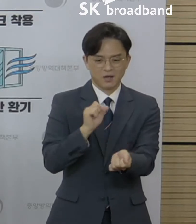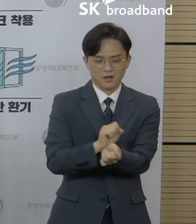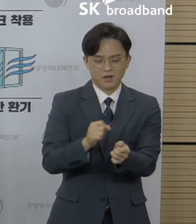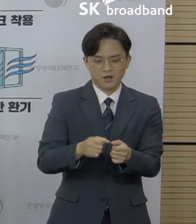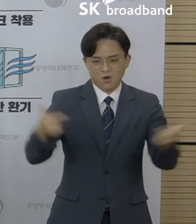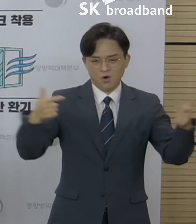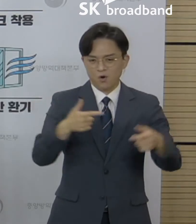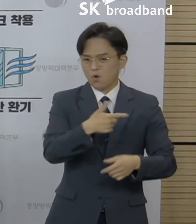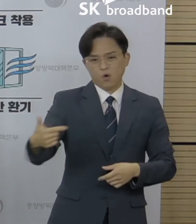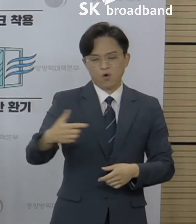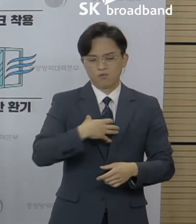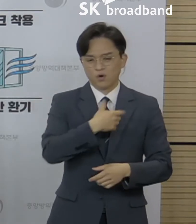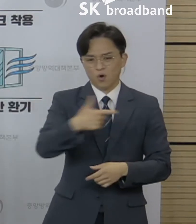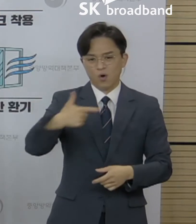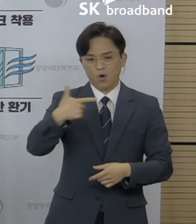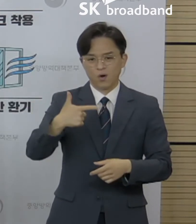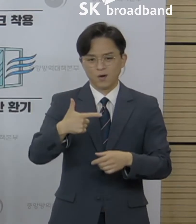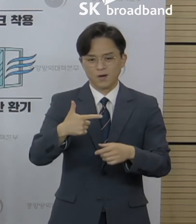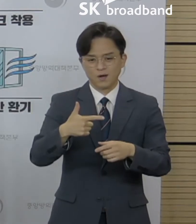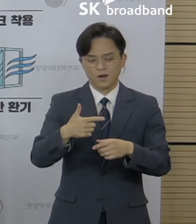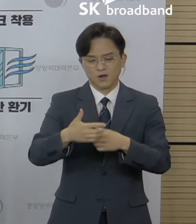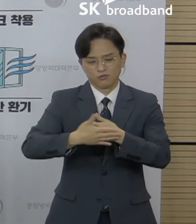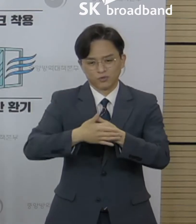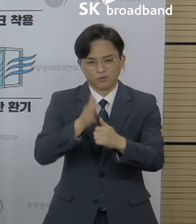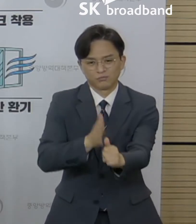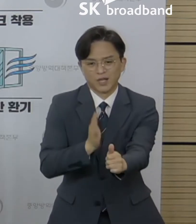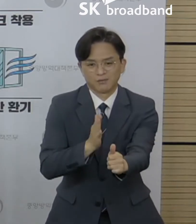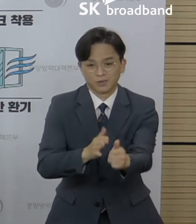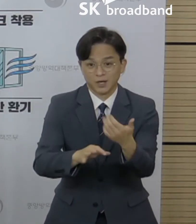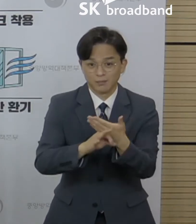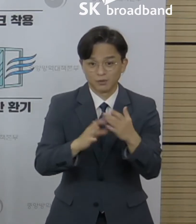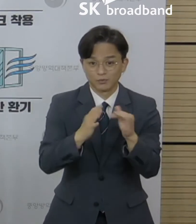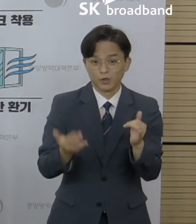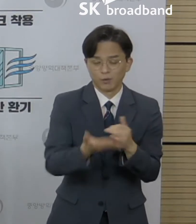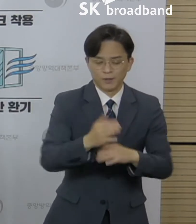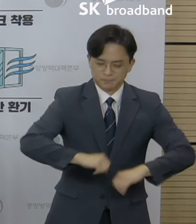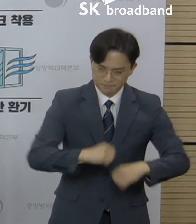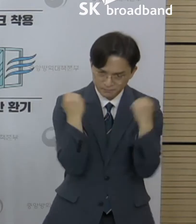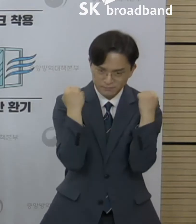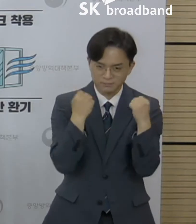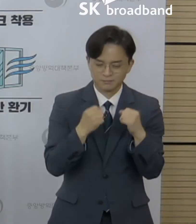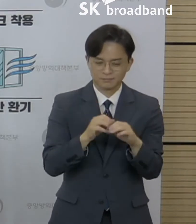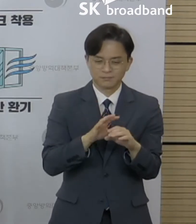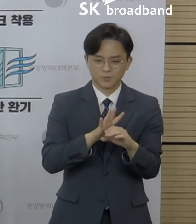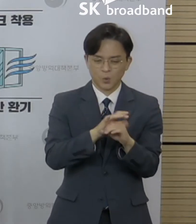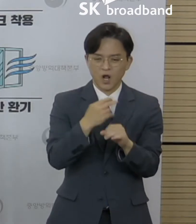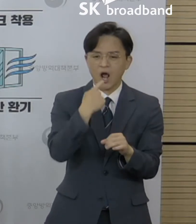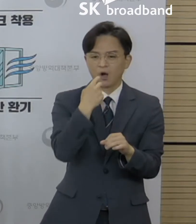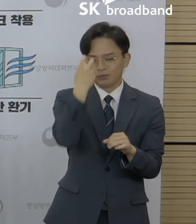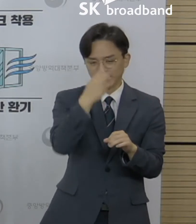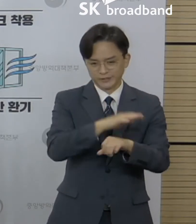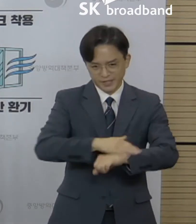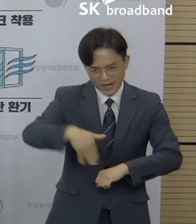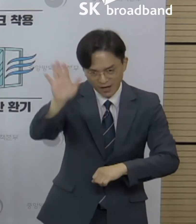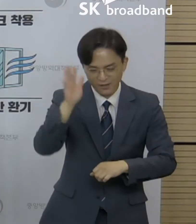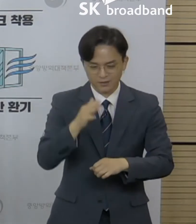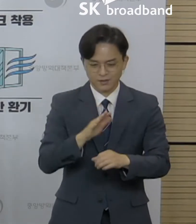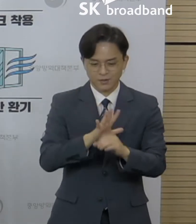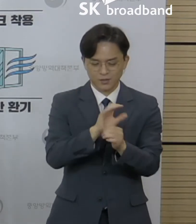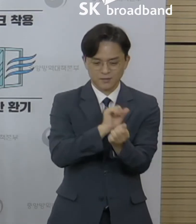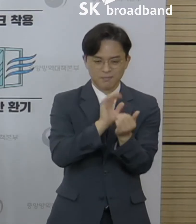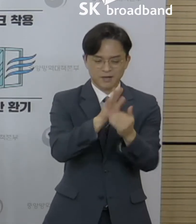손위생, 또한 솔선수범한 검사에 응하는 그런 모양새를 보여주셨고, 이를